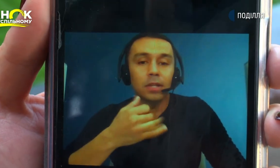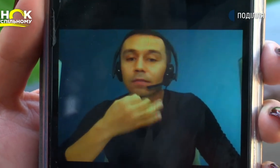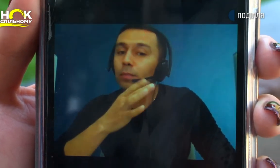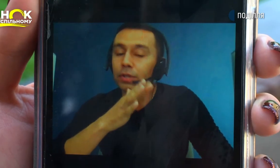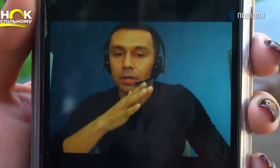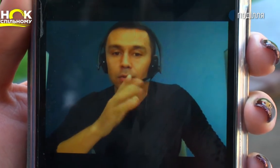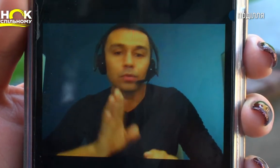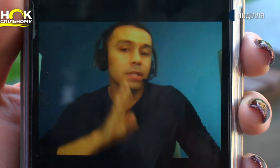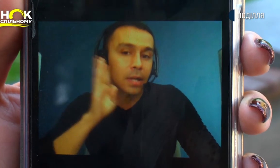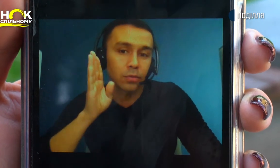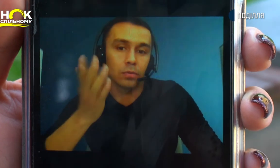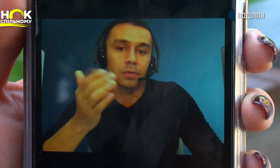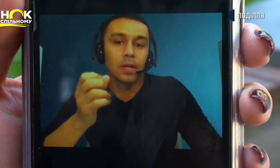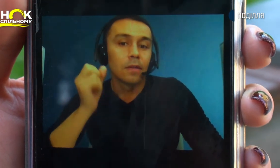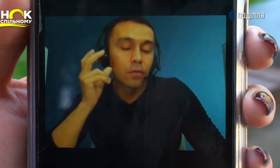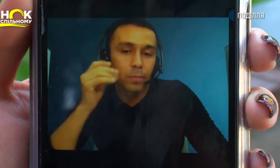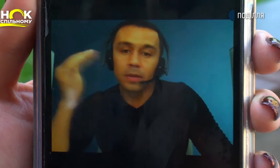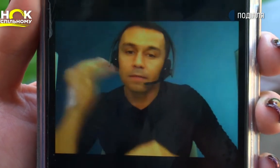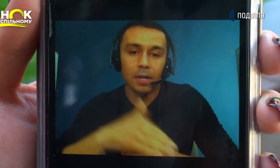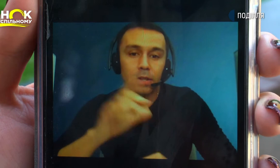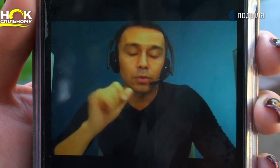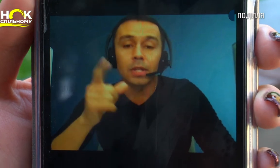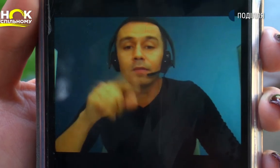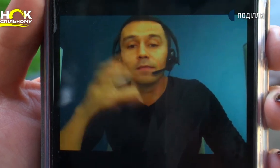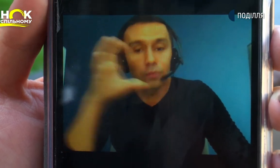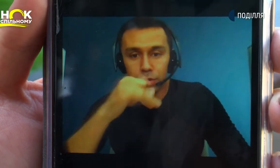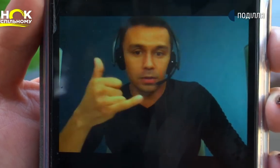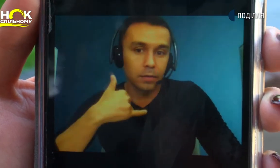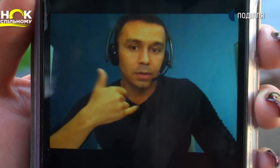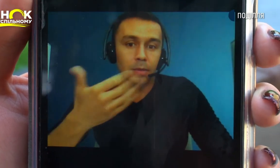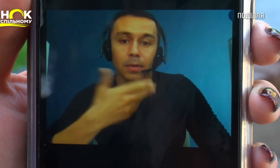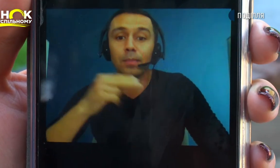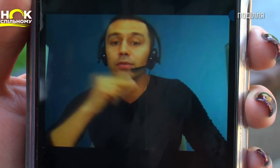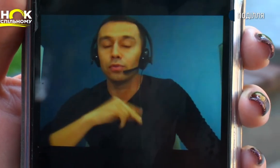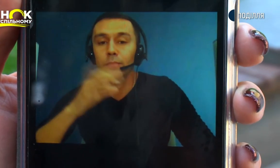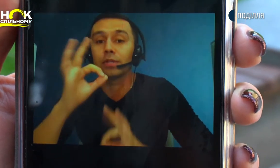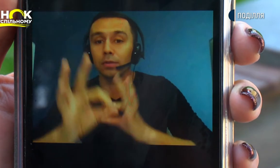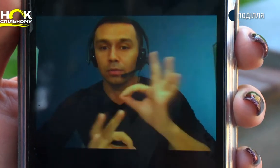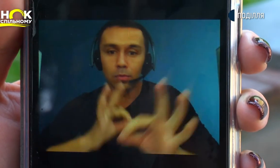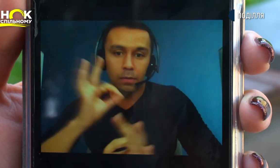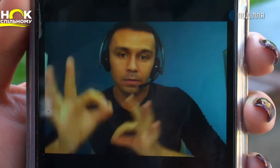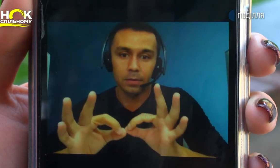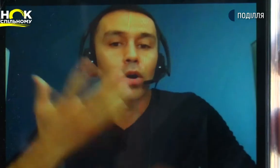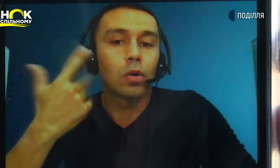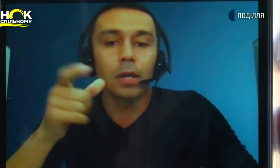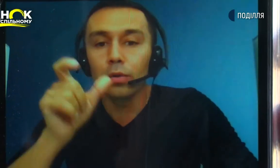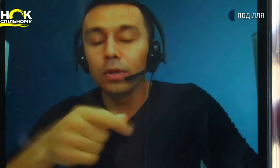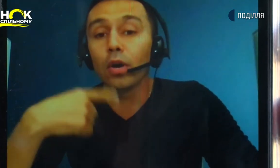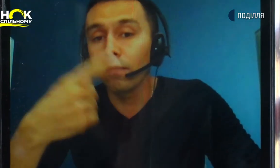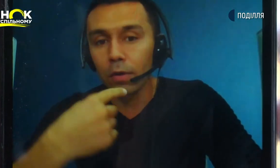в будь-який час, тобто зранку, в обід, ввечері, можна навіть вночі дзвонити. Ми працюємо цілодобово, коли людина говорить